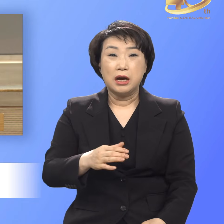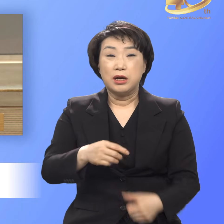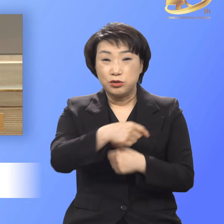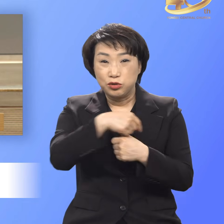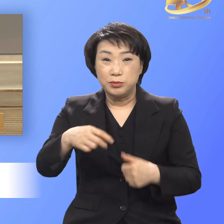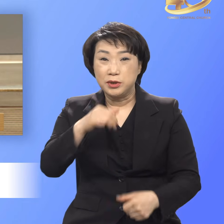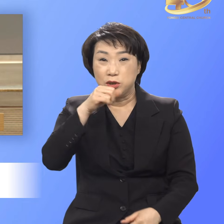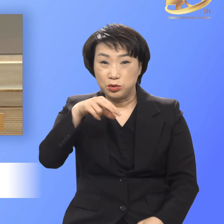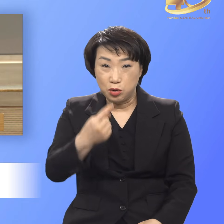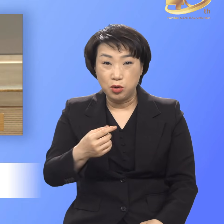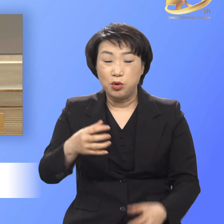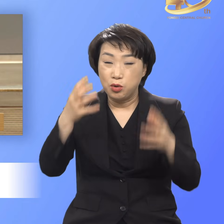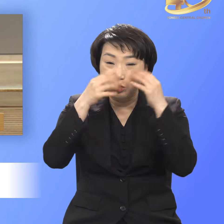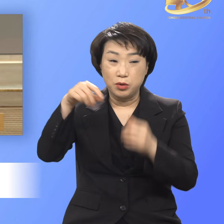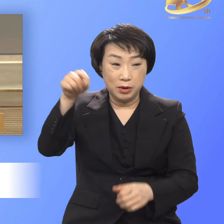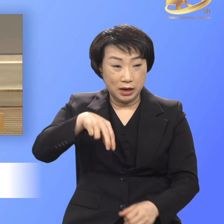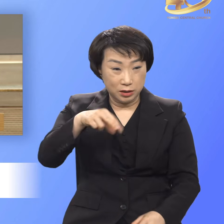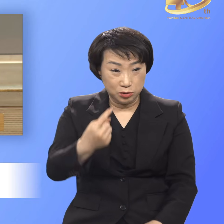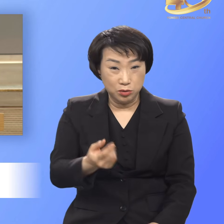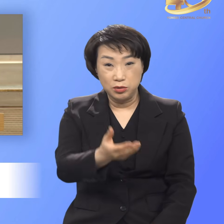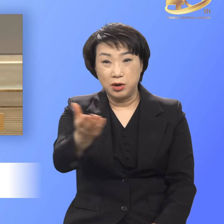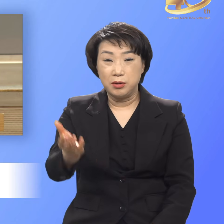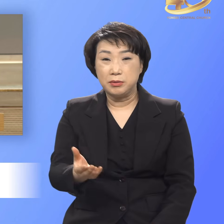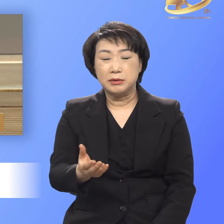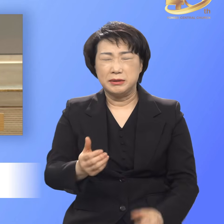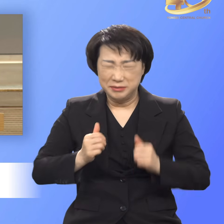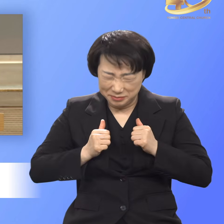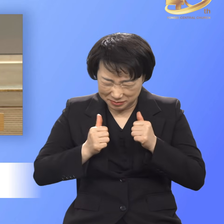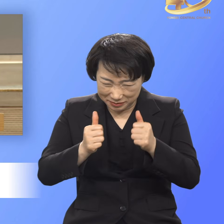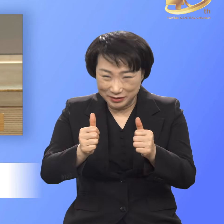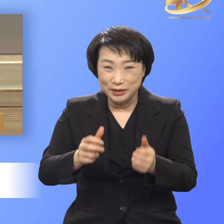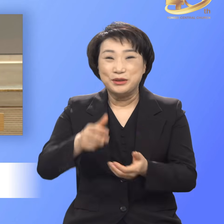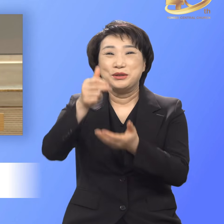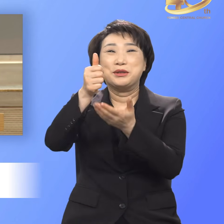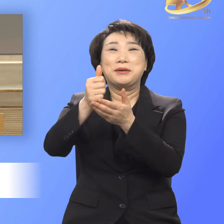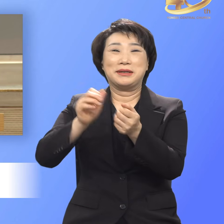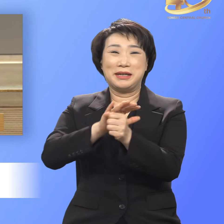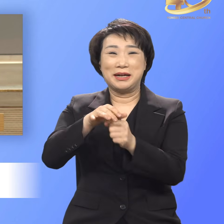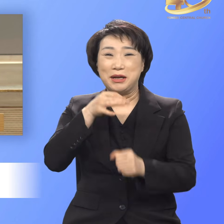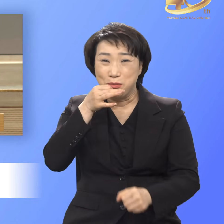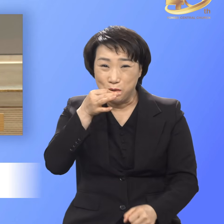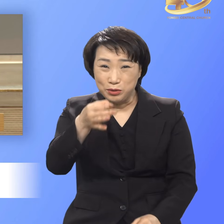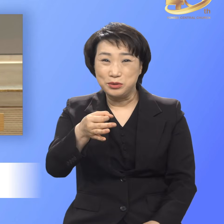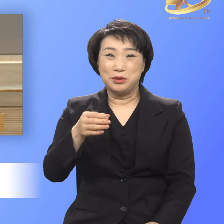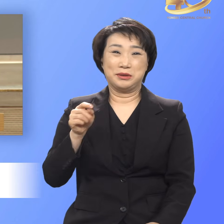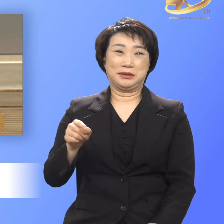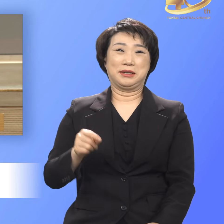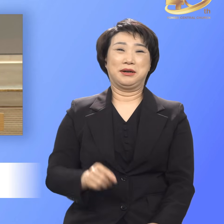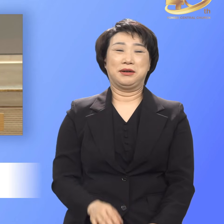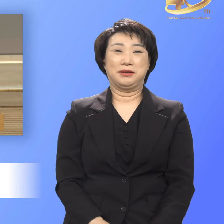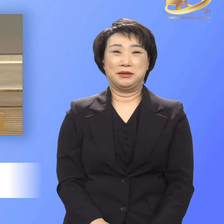죽임을 당해도 고통을 당해도 잘하고는 주님의 사랑의 목소리라.